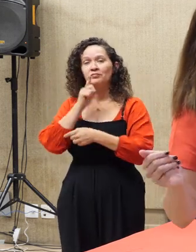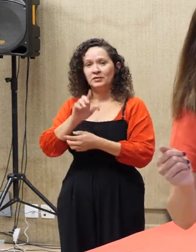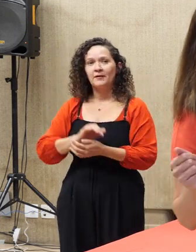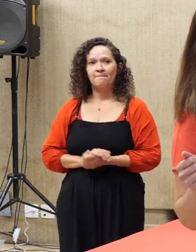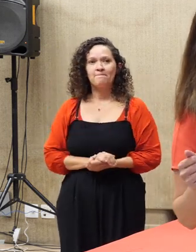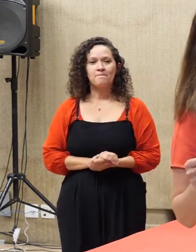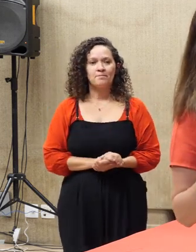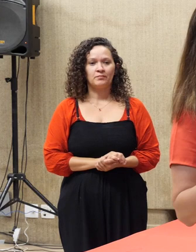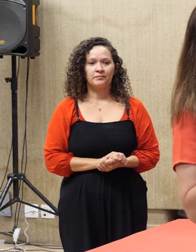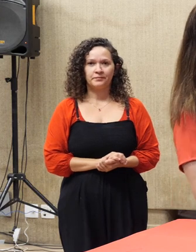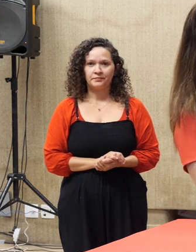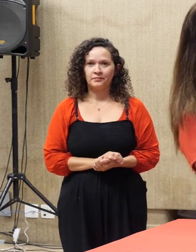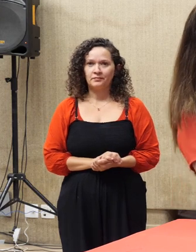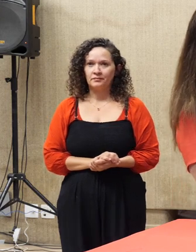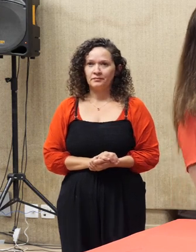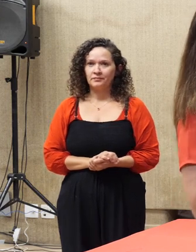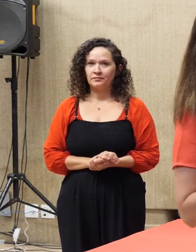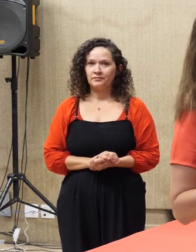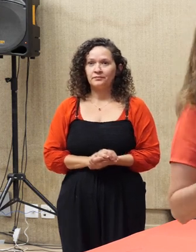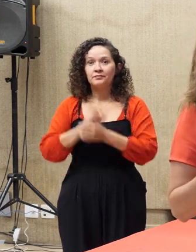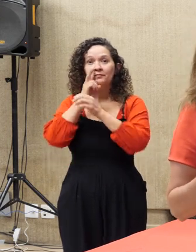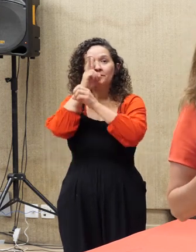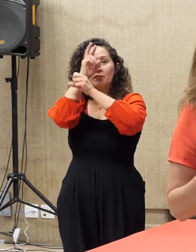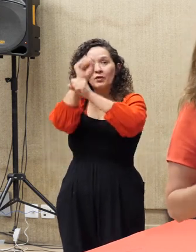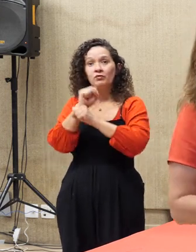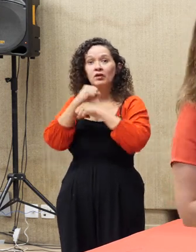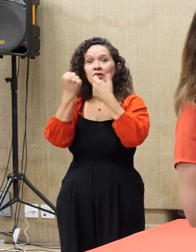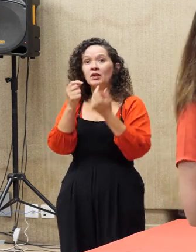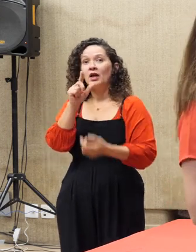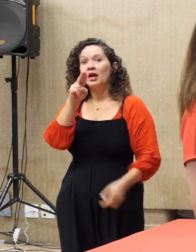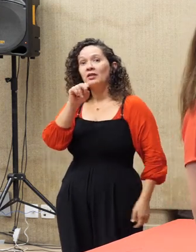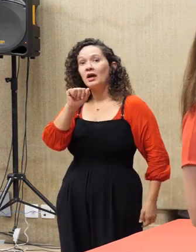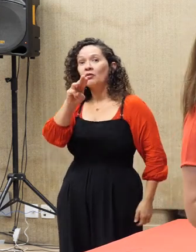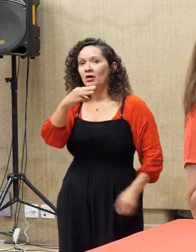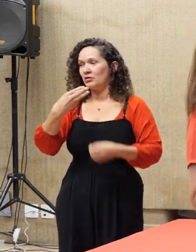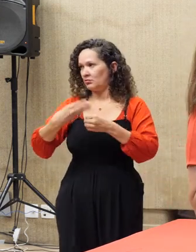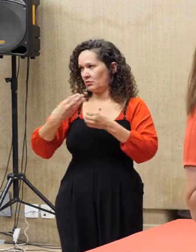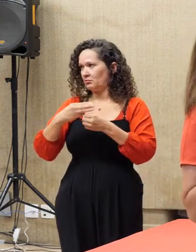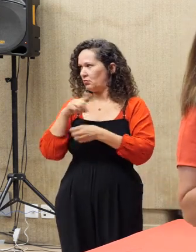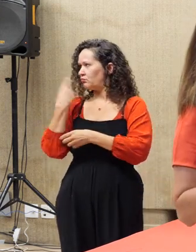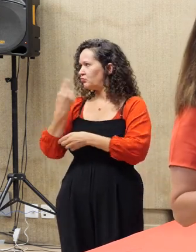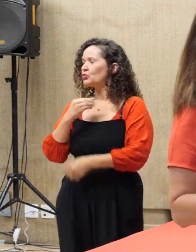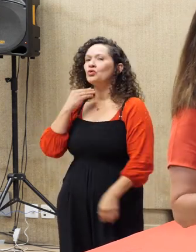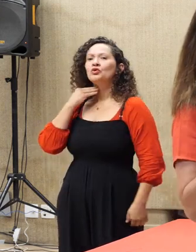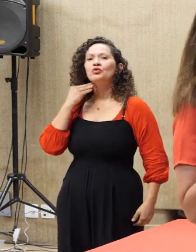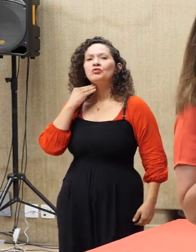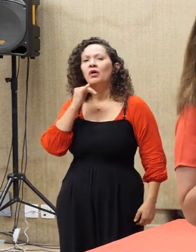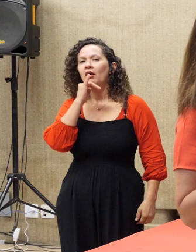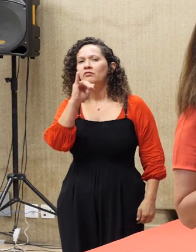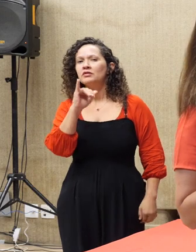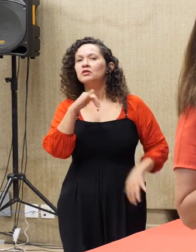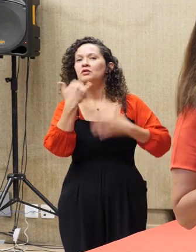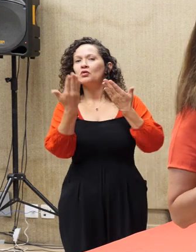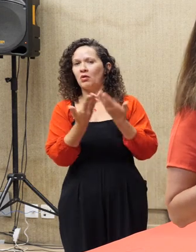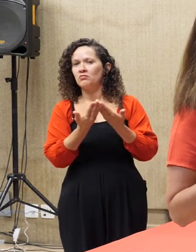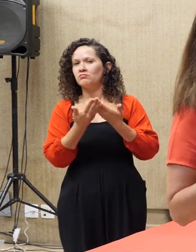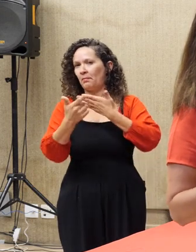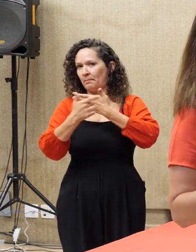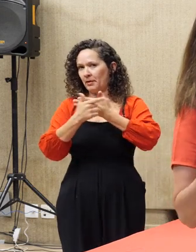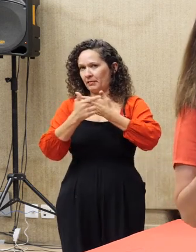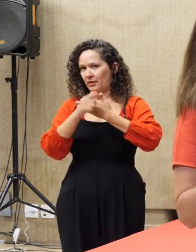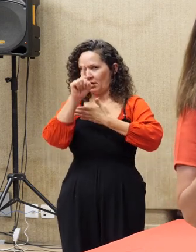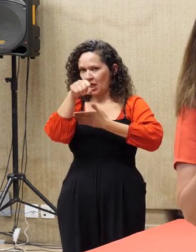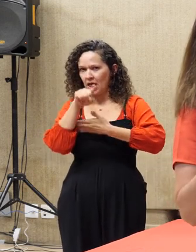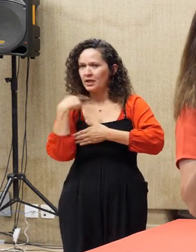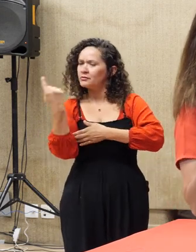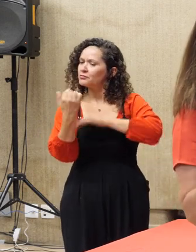né? E o fortalecimento da Guarda Municipal, né? Lá em Juiz de Fora, a gente sempre fala que a missão da Guarda Municipal